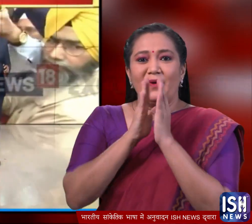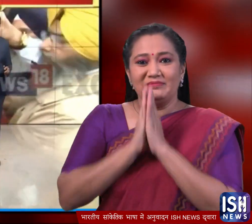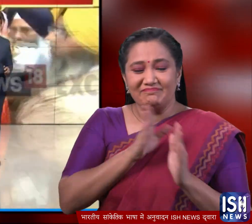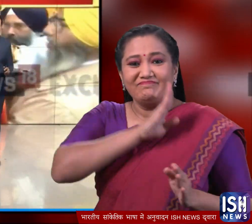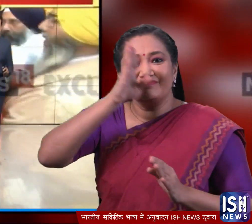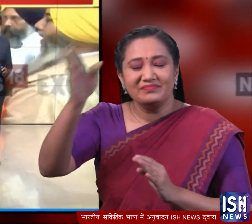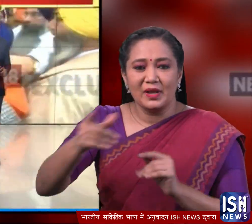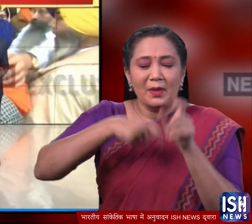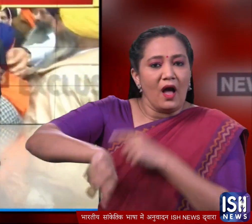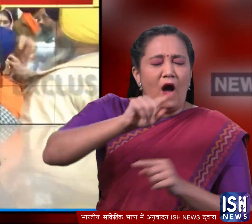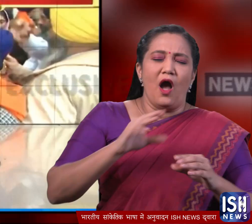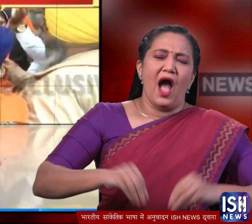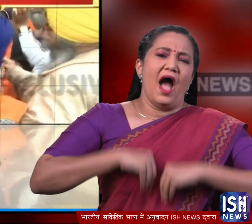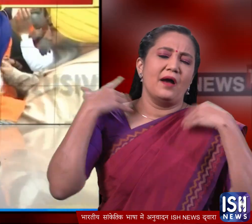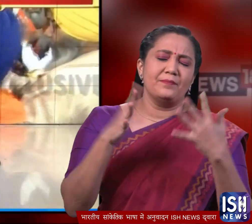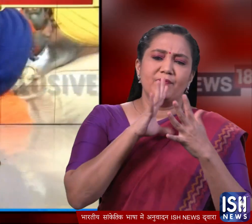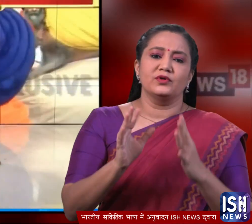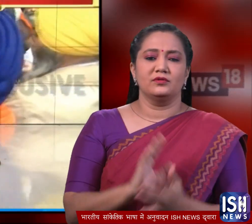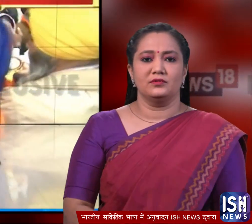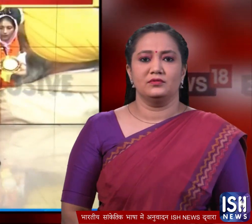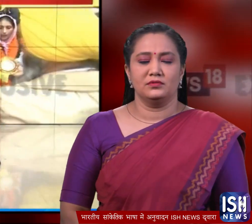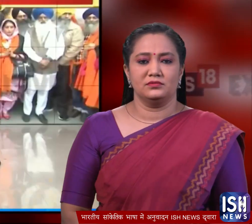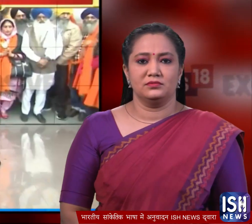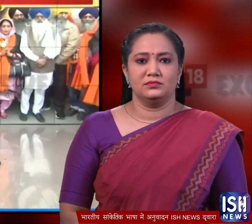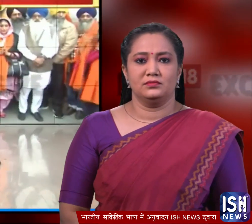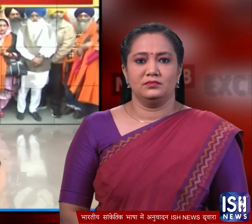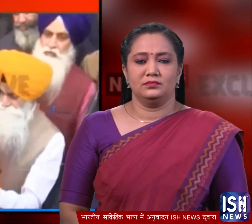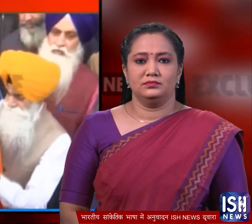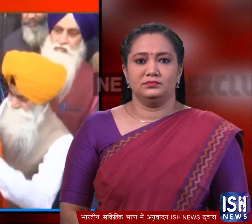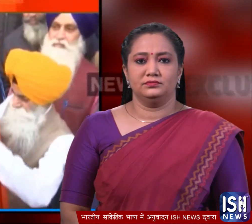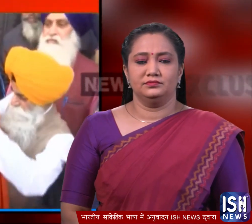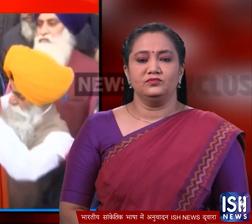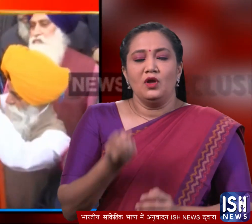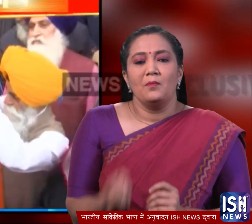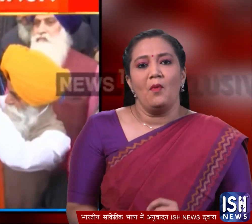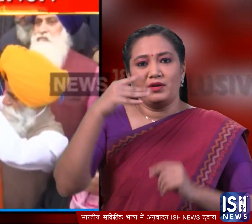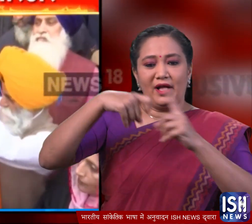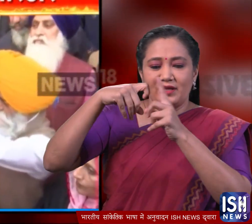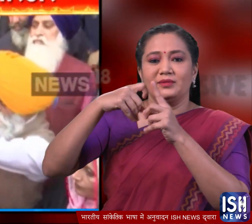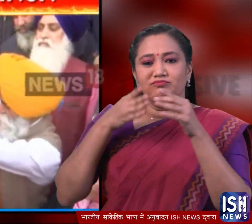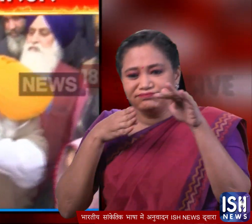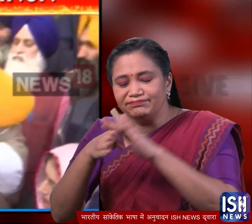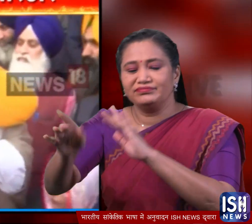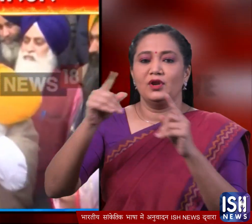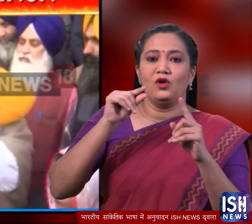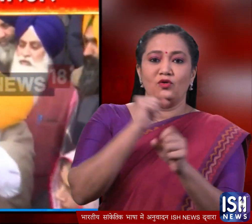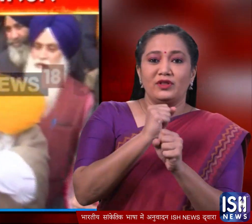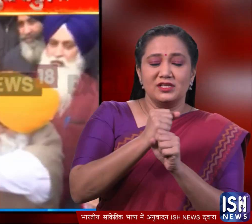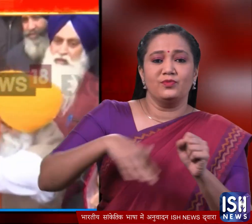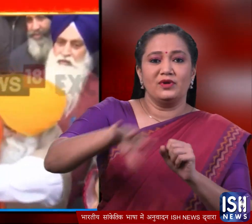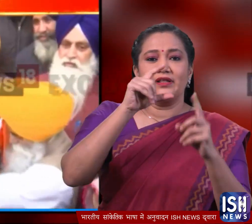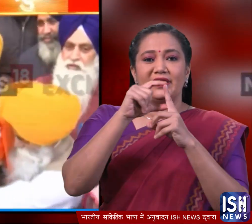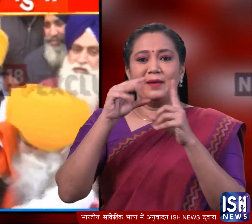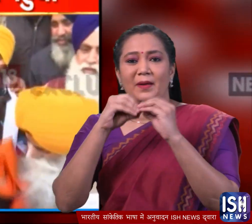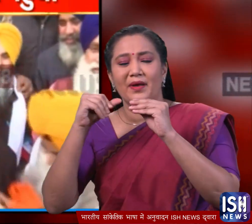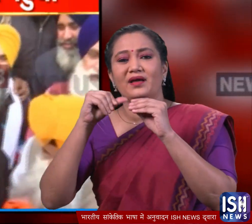साहिब के दर्शन की इजाजत मिलने से सभी तीर्थयात्री बेहद खुश दिखे और सुबह सुबह करतारपुर साहिब जाने के लिए